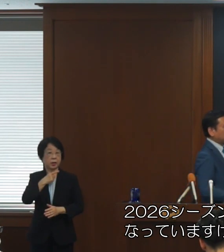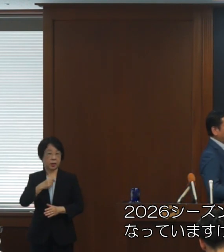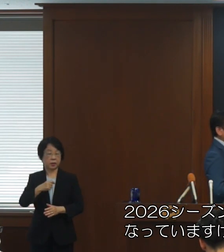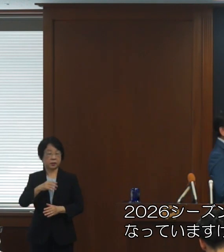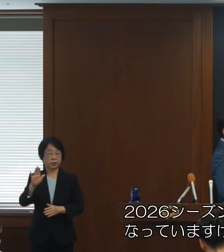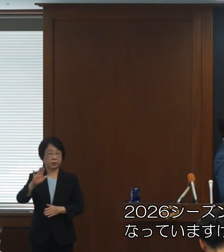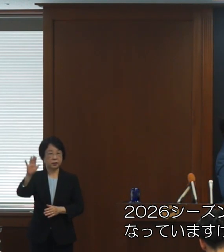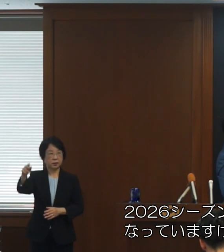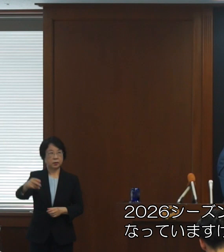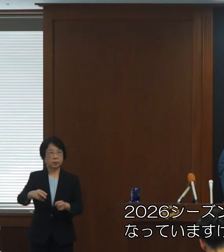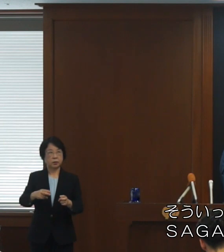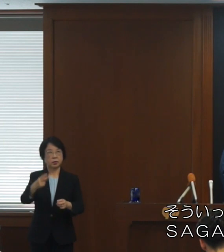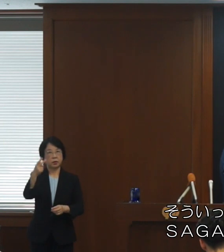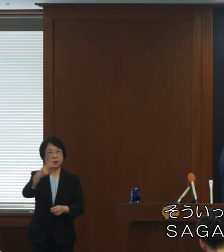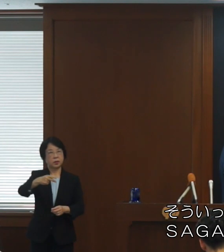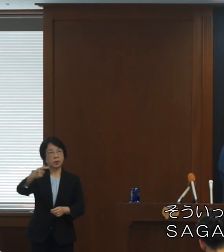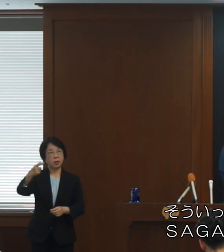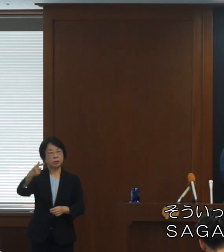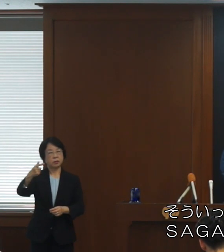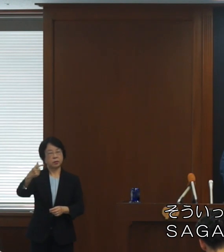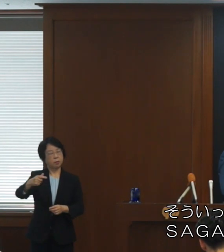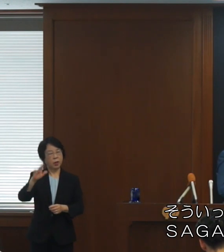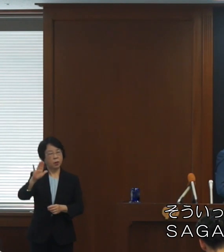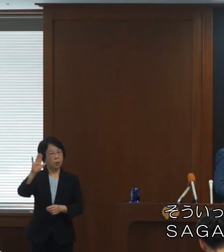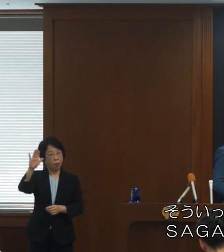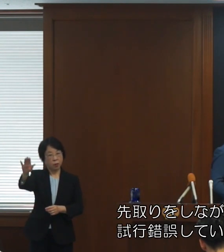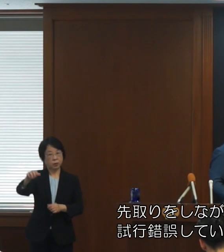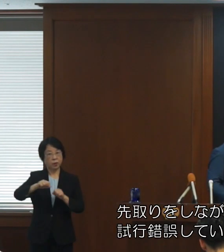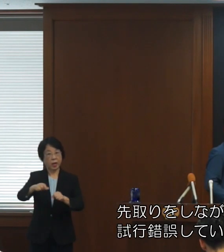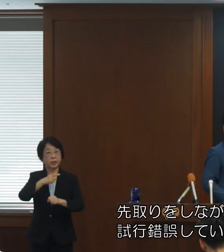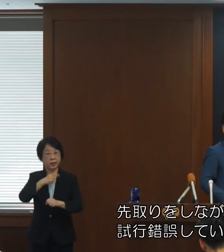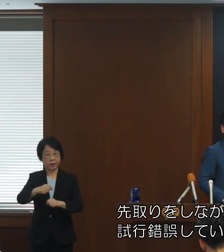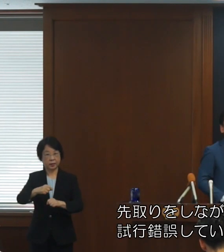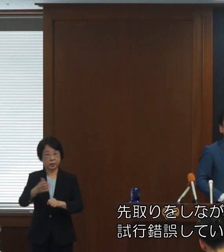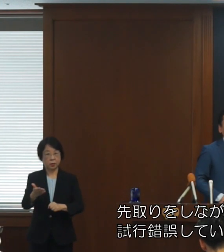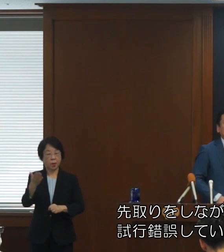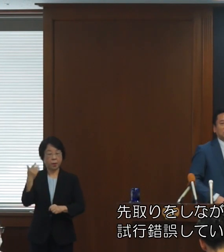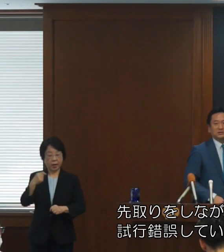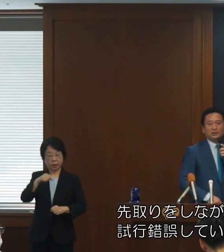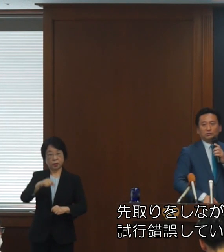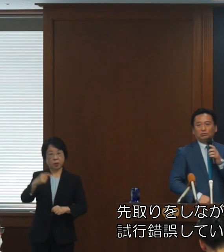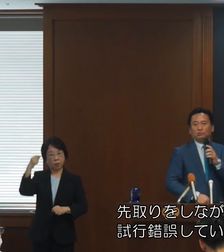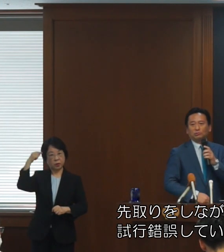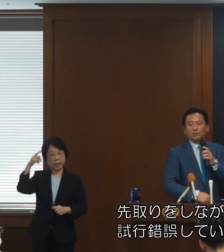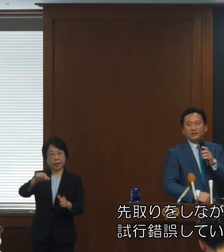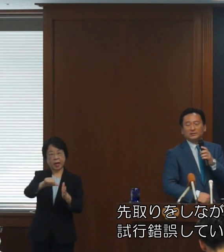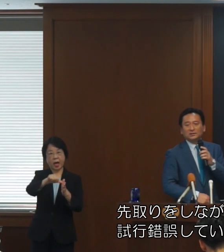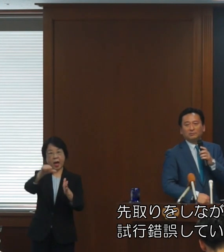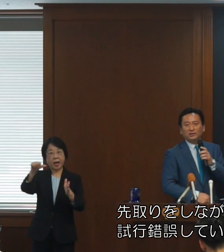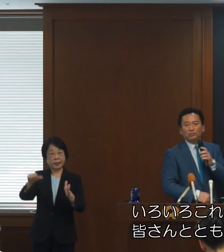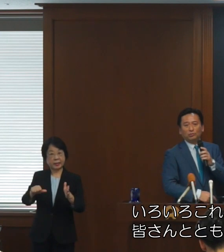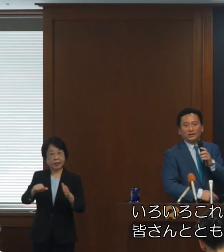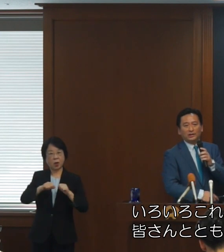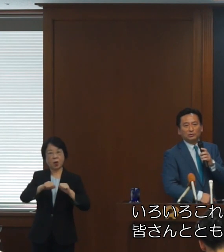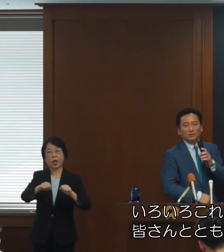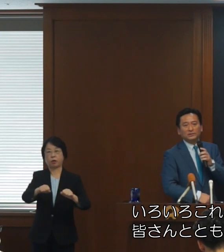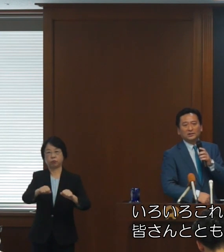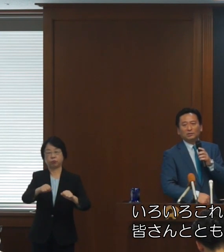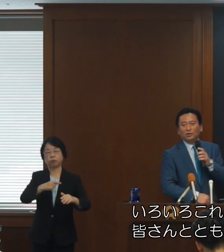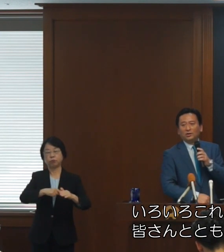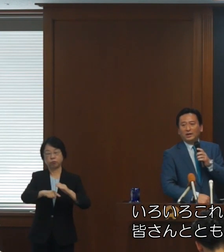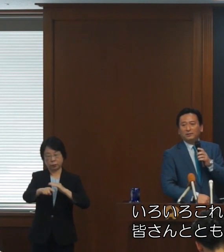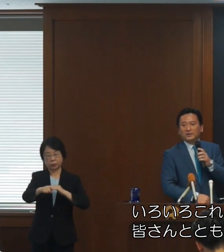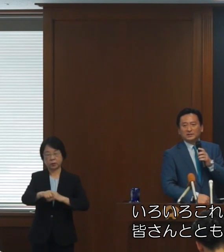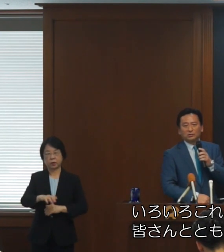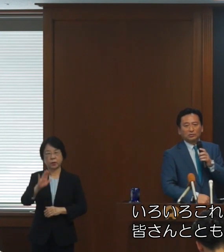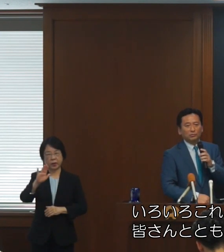からっていう話になってますけれどもまあそういったところについてサラリーナ先取りを試行錯誤していくということでありますいろいろこれからと